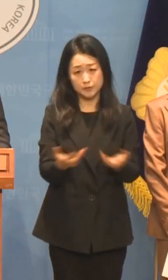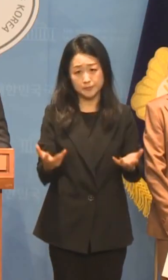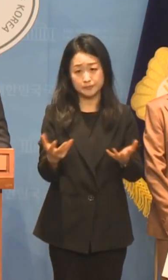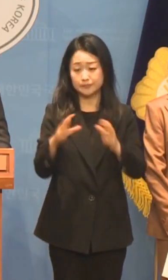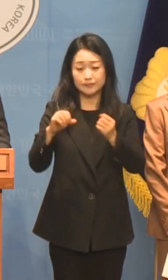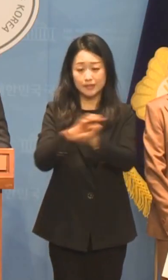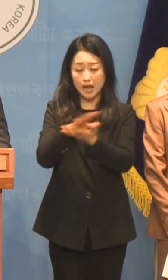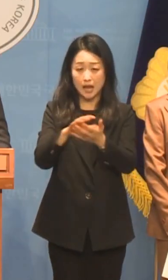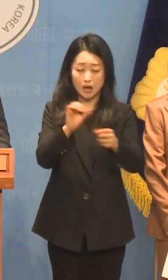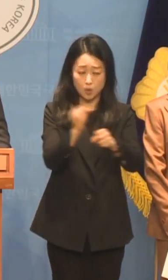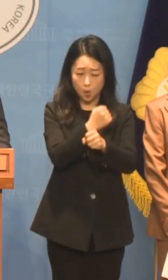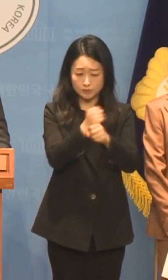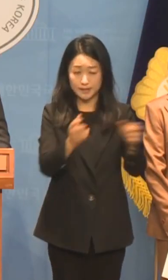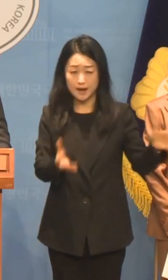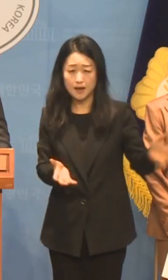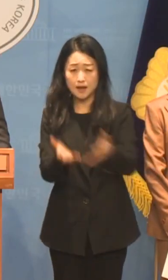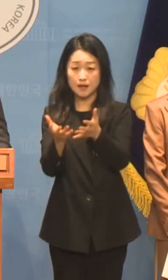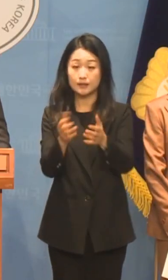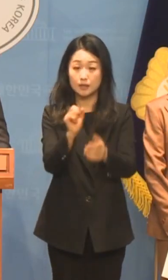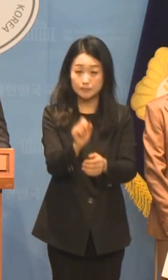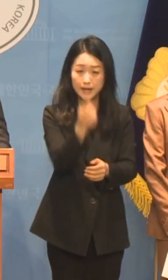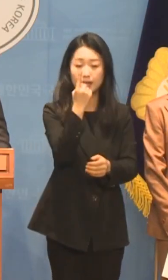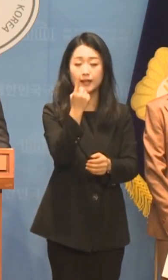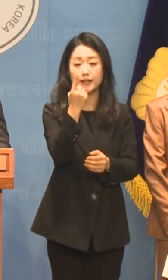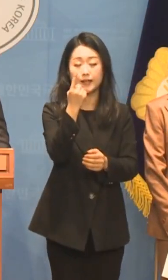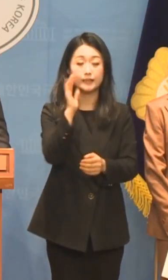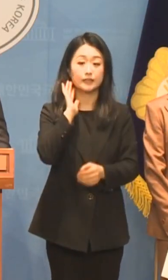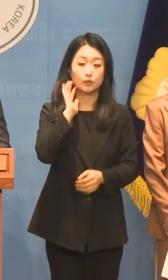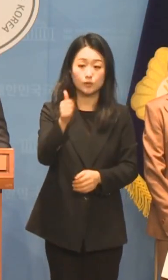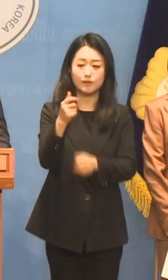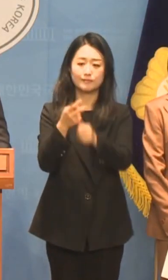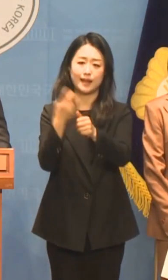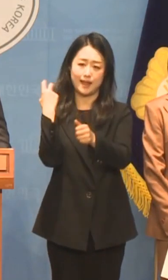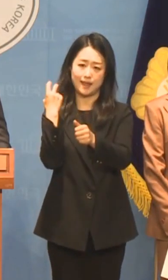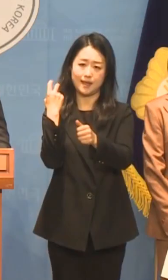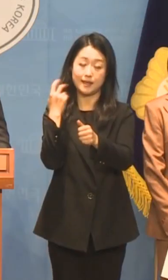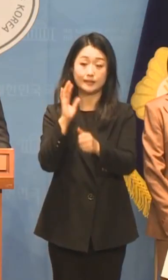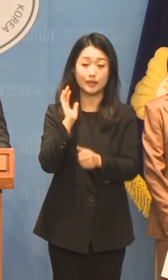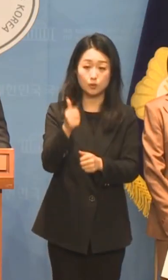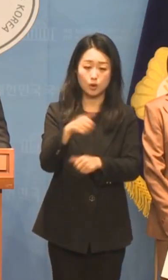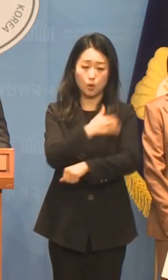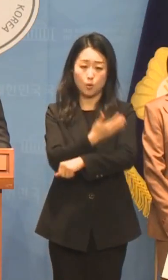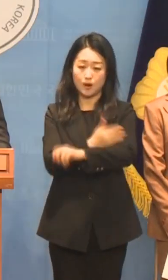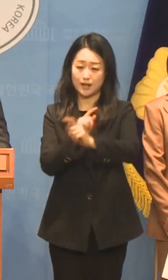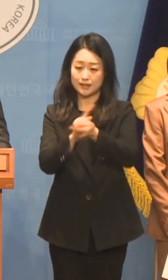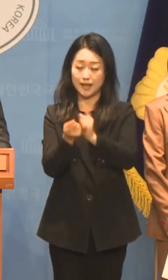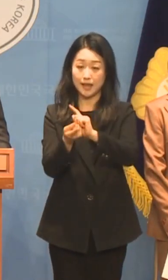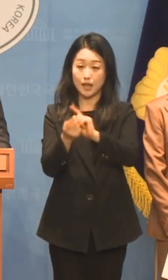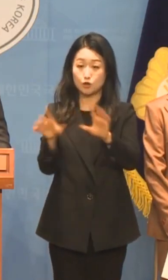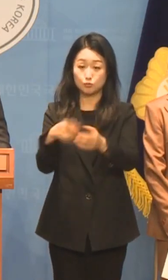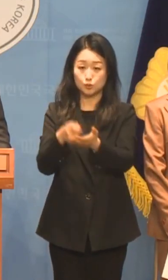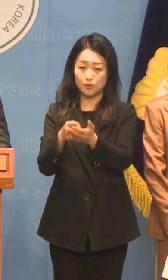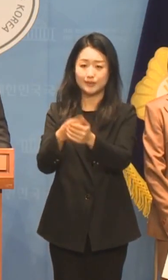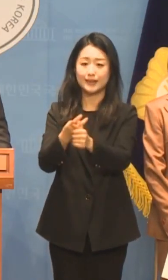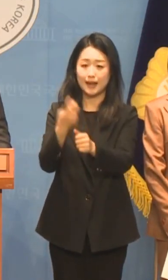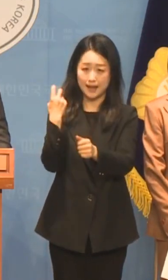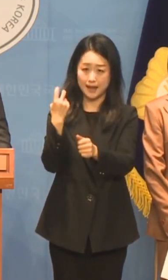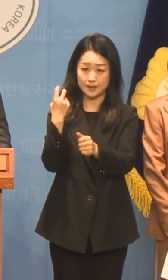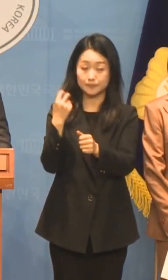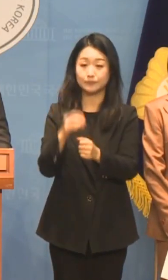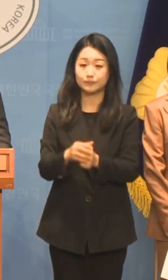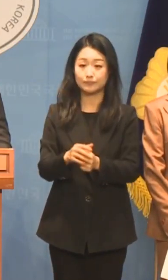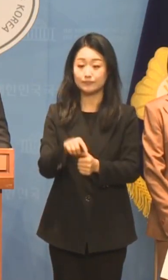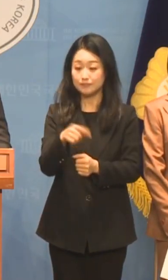내란 공작, 거짓 성동으로 급기야 대통령 탄핵, 대통령 권한대행 국무총리 탄핵,